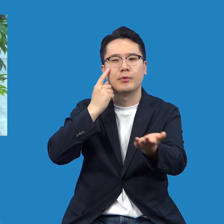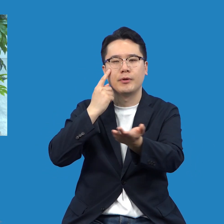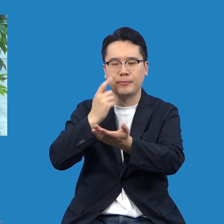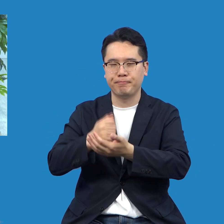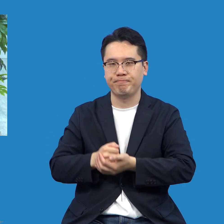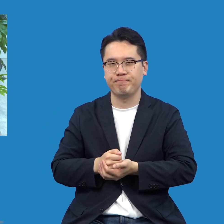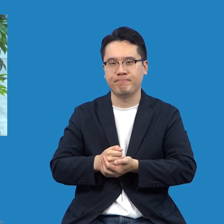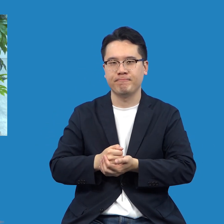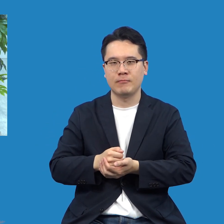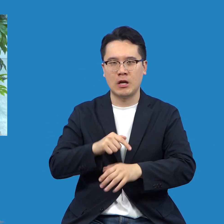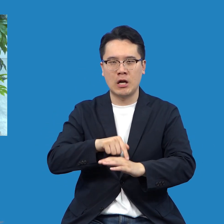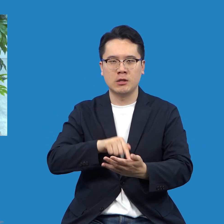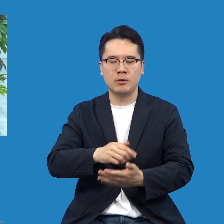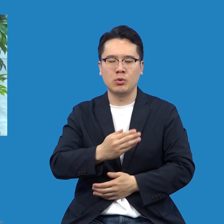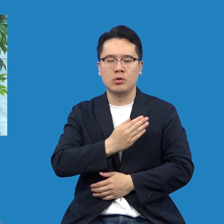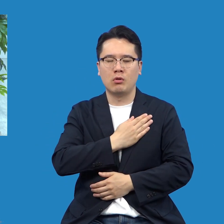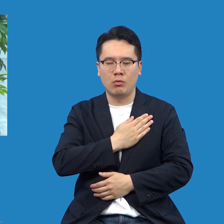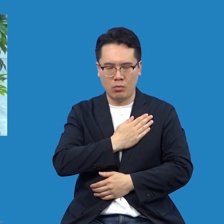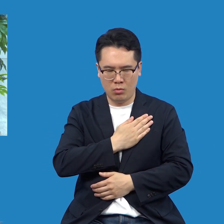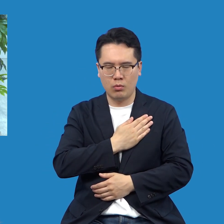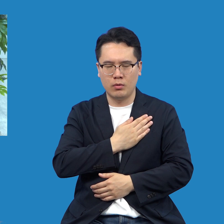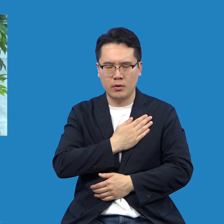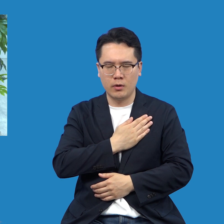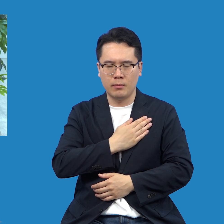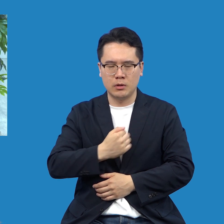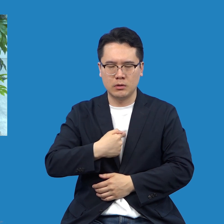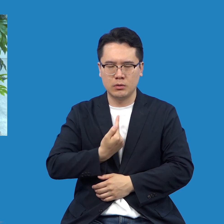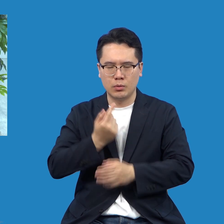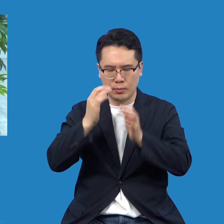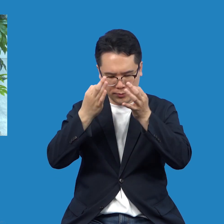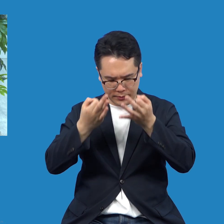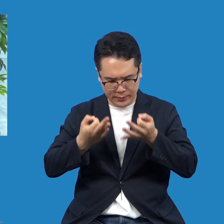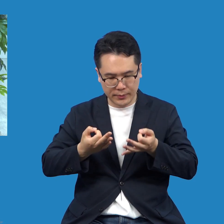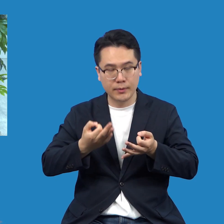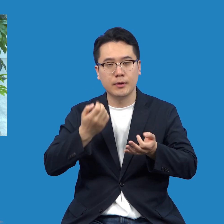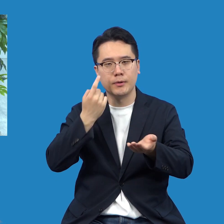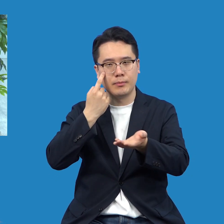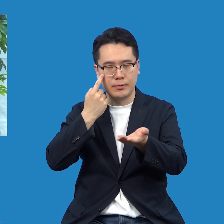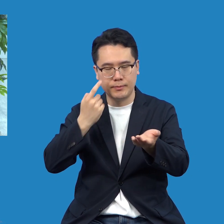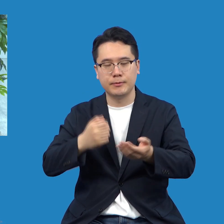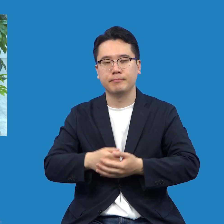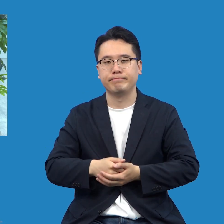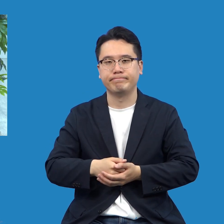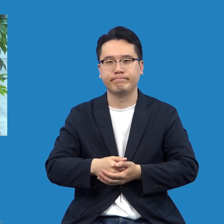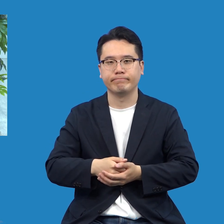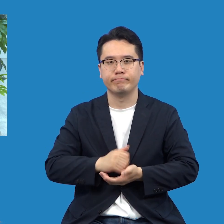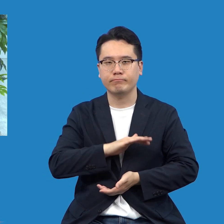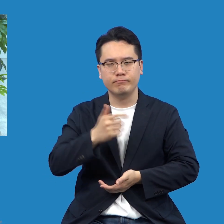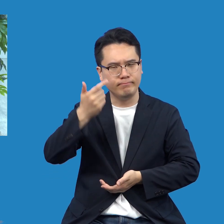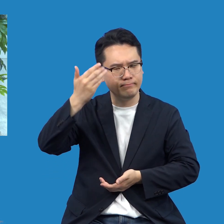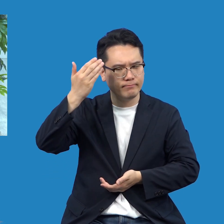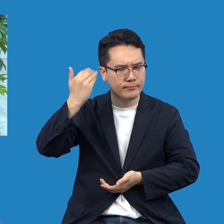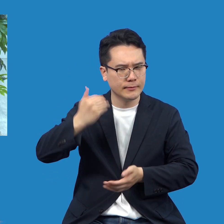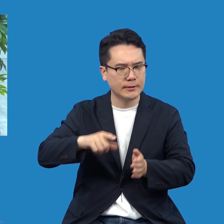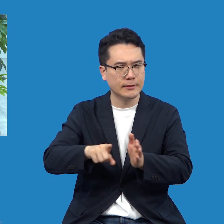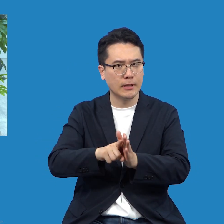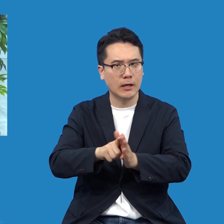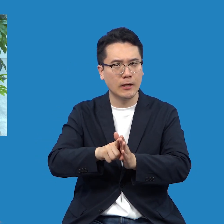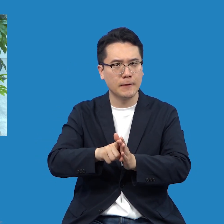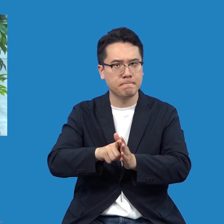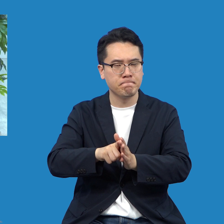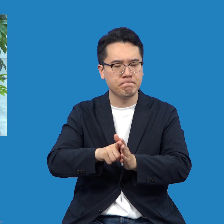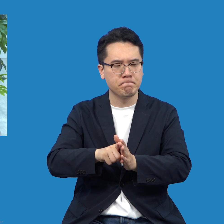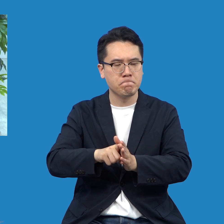우리 자신을 곰곰이 돌아보십시다. 우리 옛 신앙의 선조들이 걸었던 그 신앙의